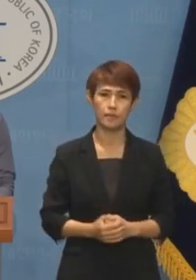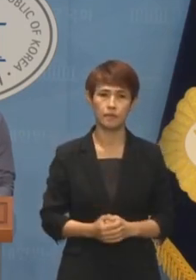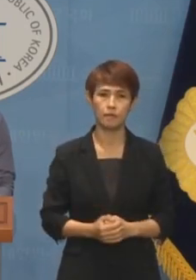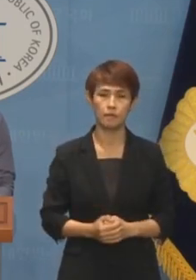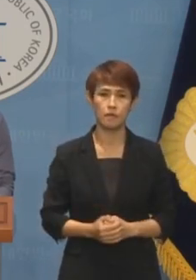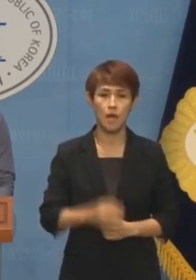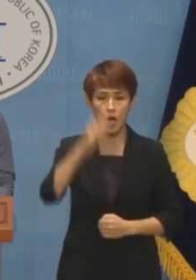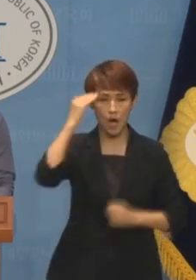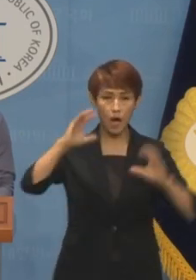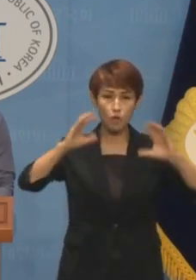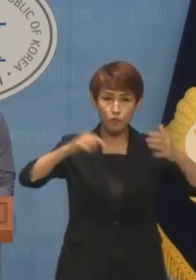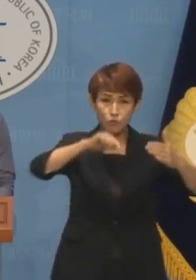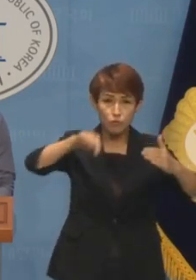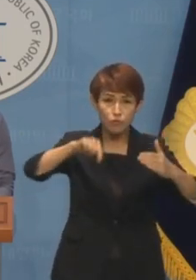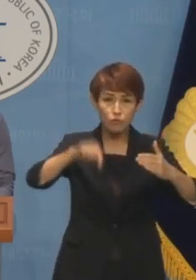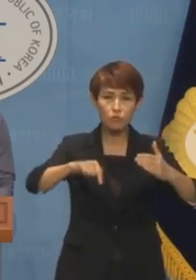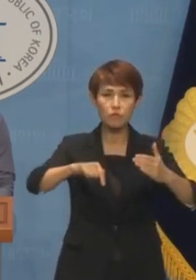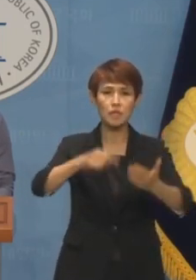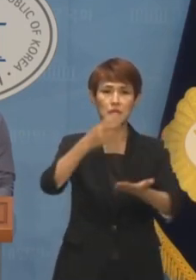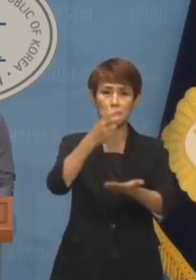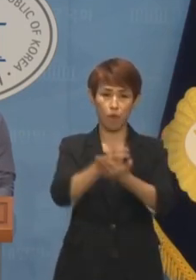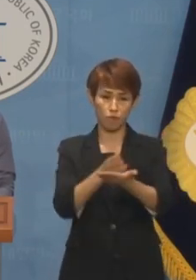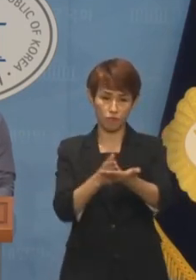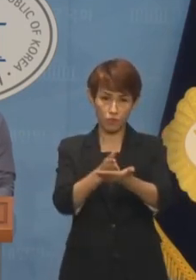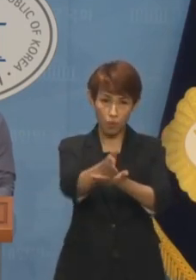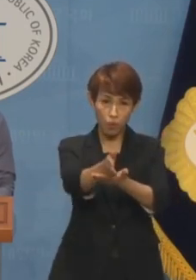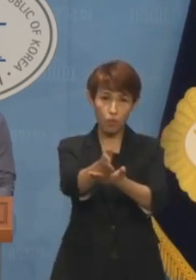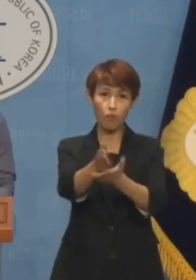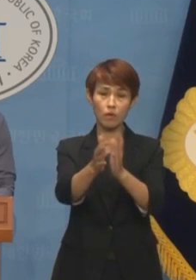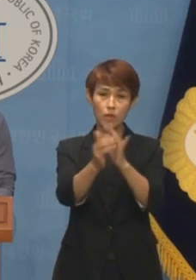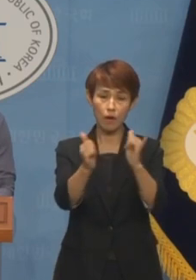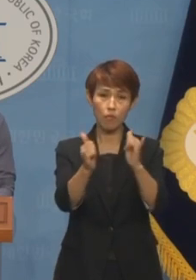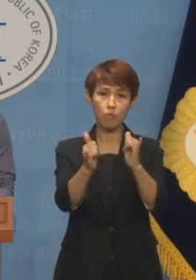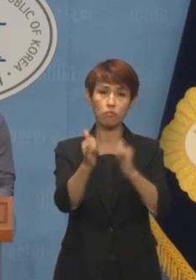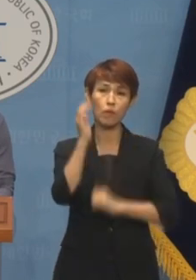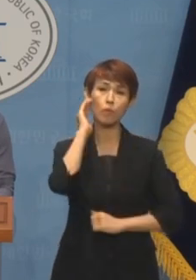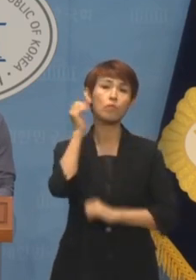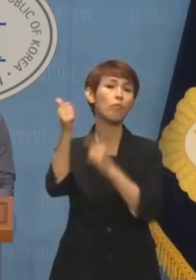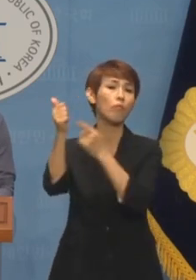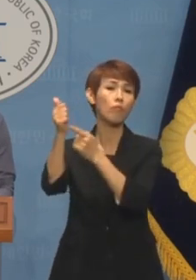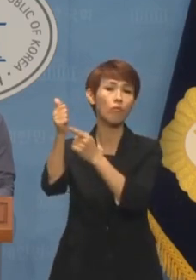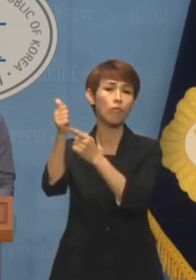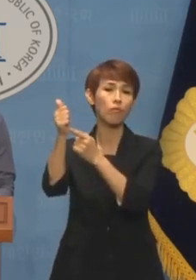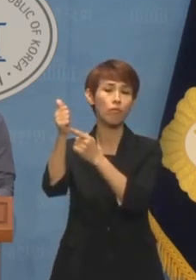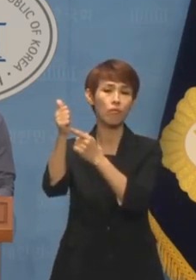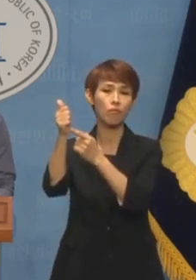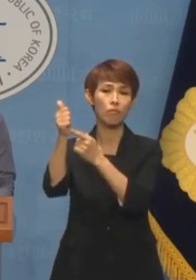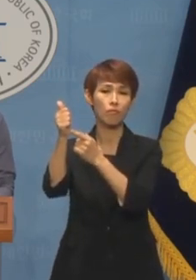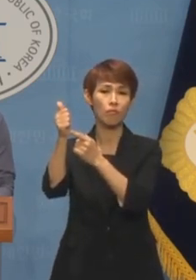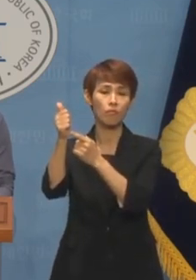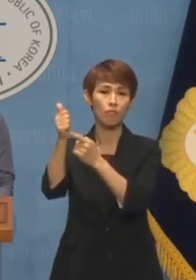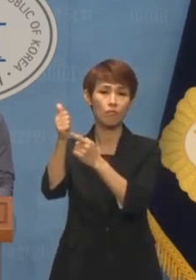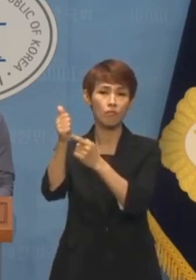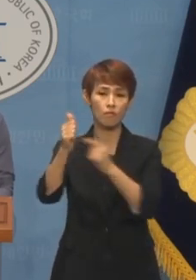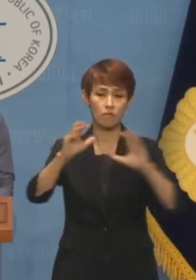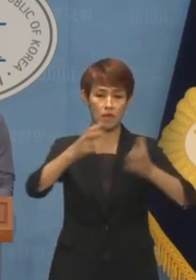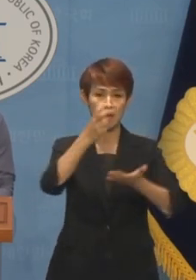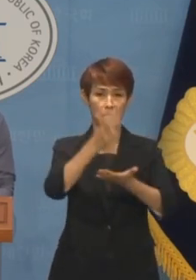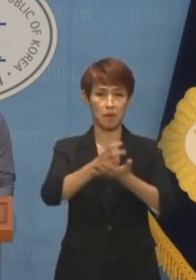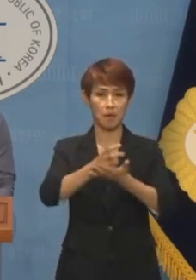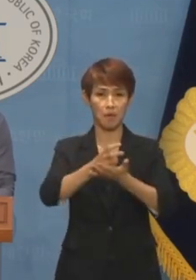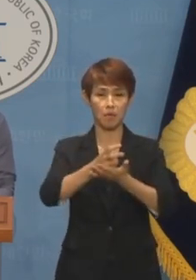그러니 대한민국에서는 법을 전공한 검찰 출신의 대통령까지 등장했음에도 헌법